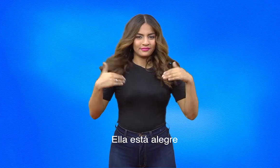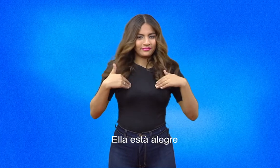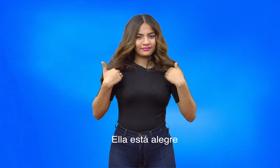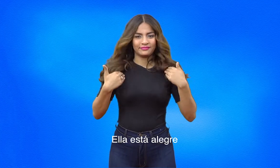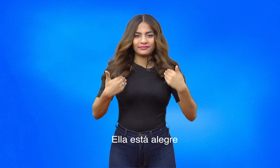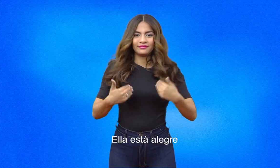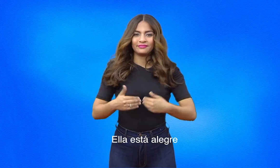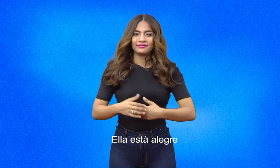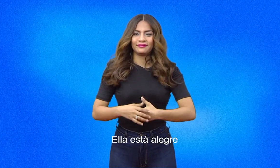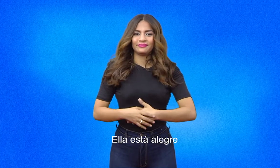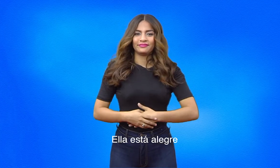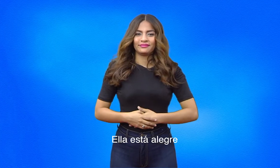Ella está alegre.